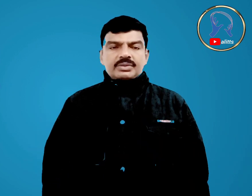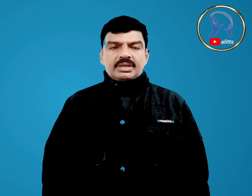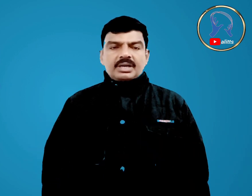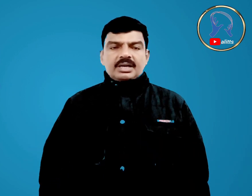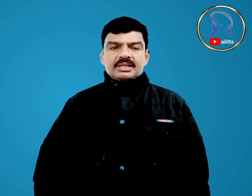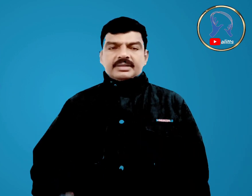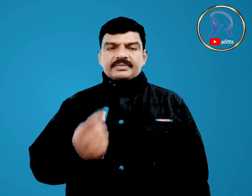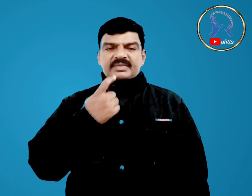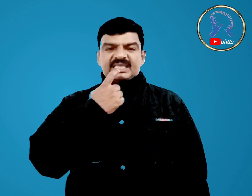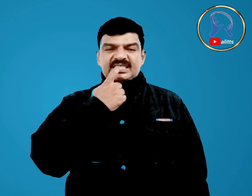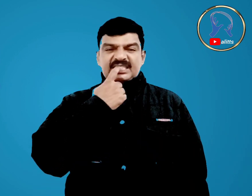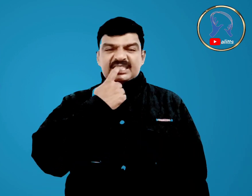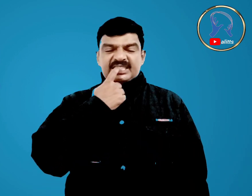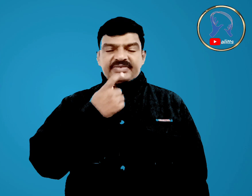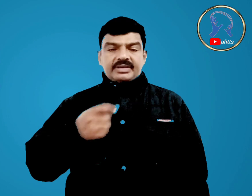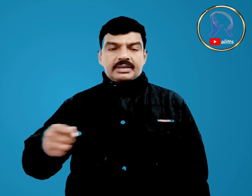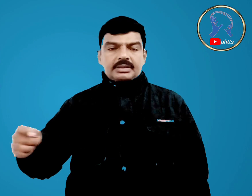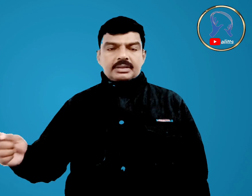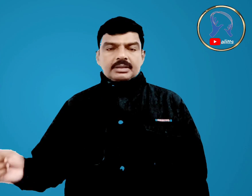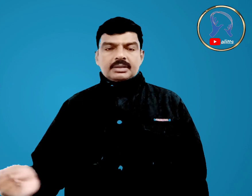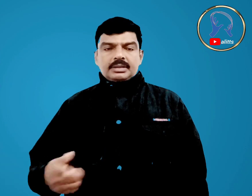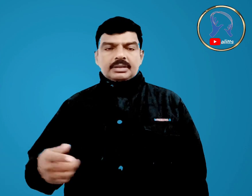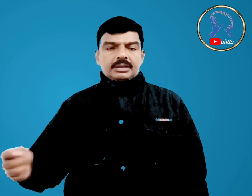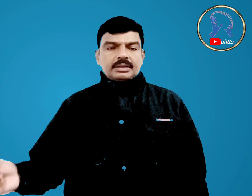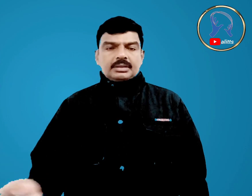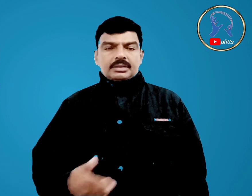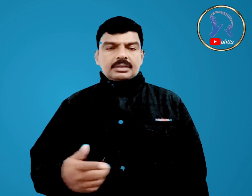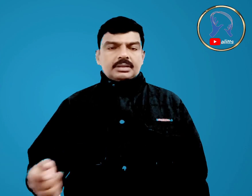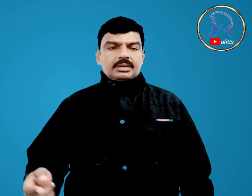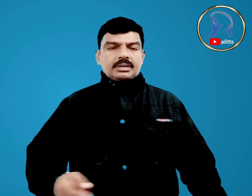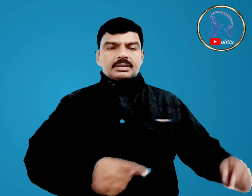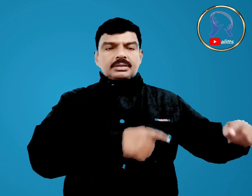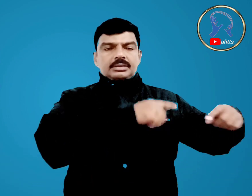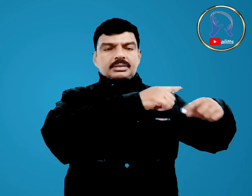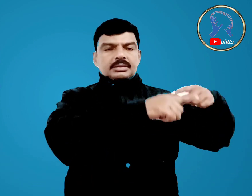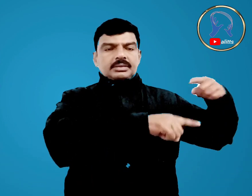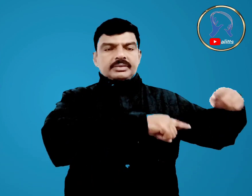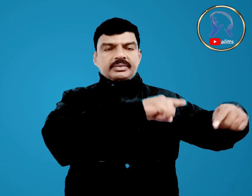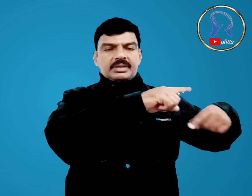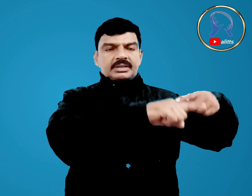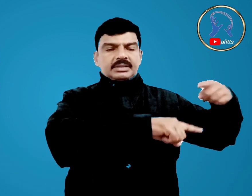मसनूई खाद सफेद खाद फैक्ट्री।